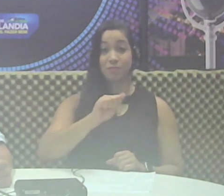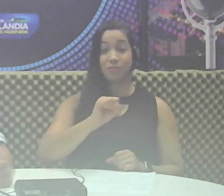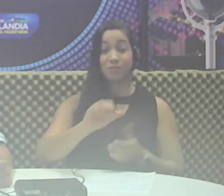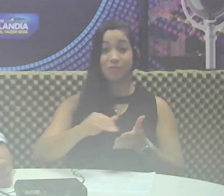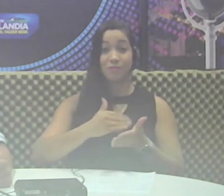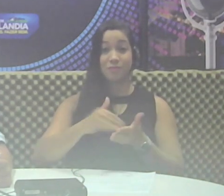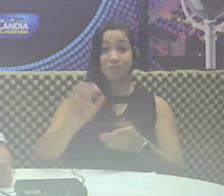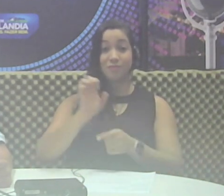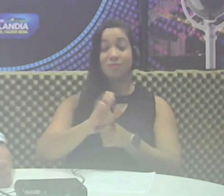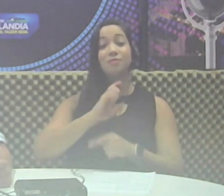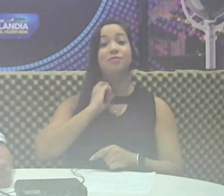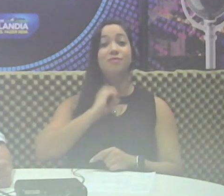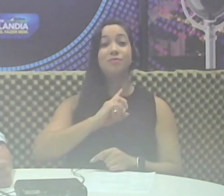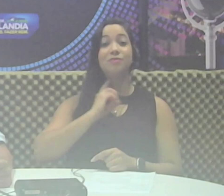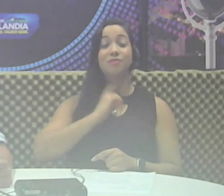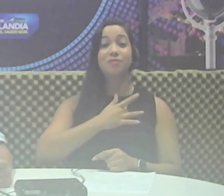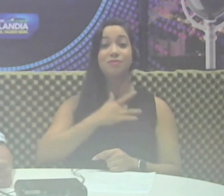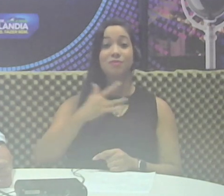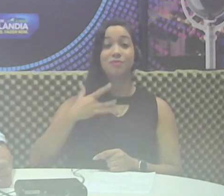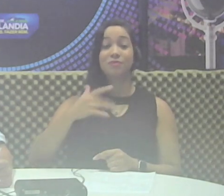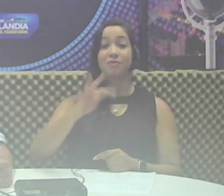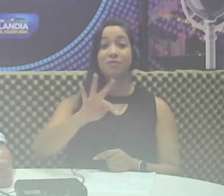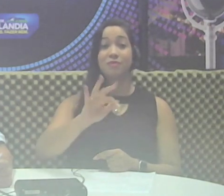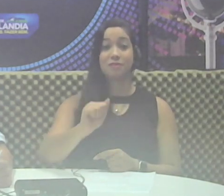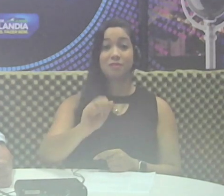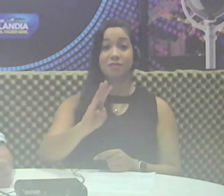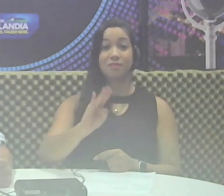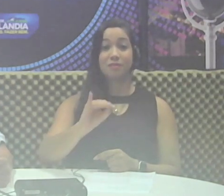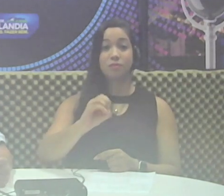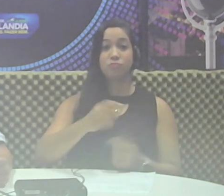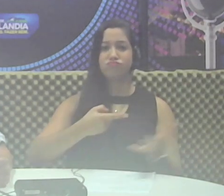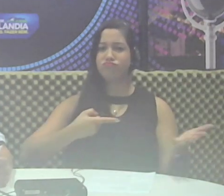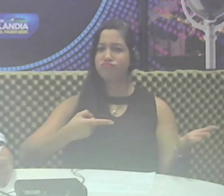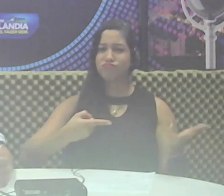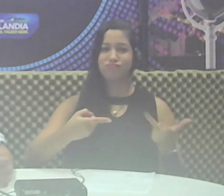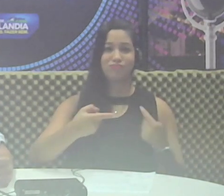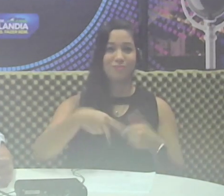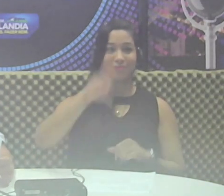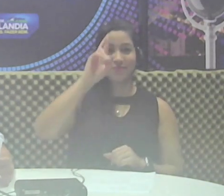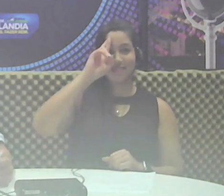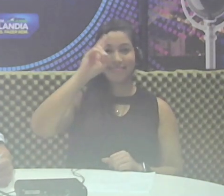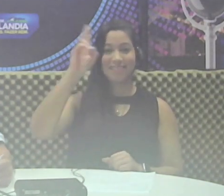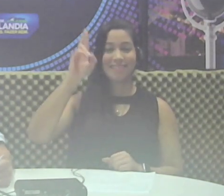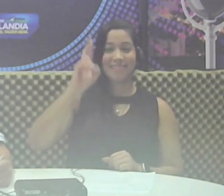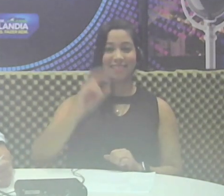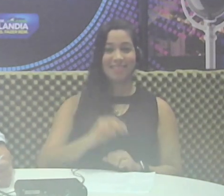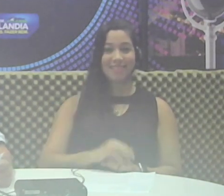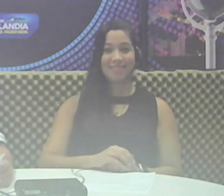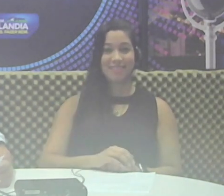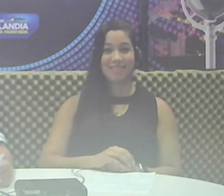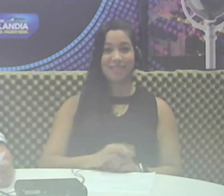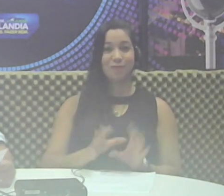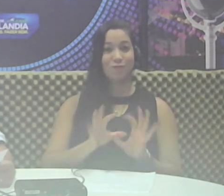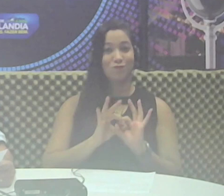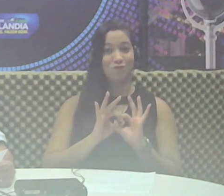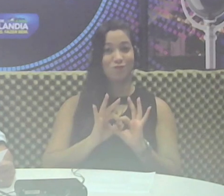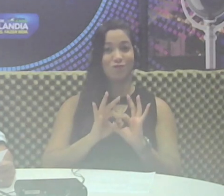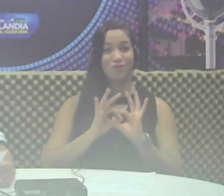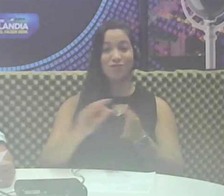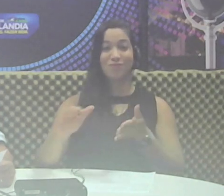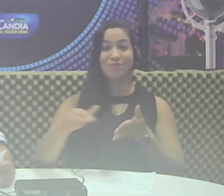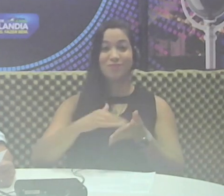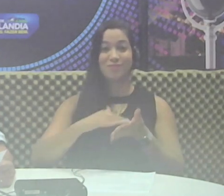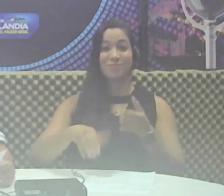Gerais, Fábio Baqueretti, entre outras autoridades. Com a parceria, a Secretaria Municipal de